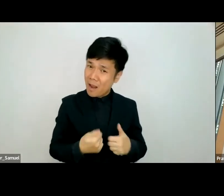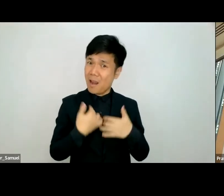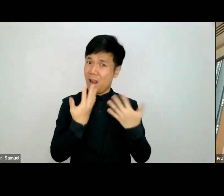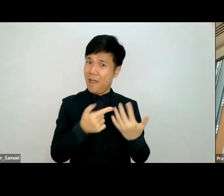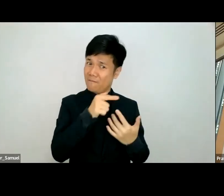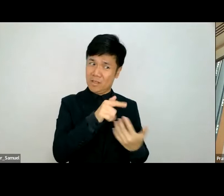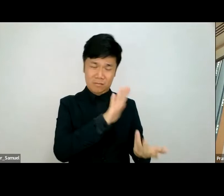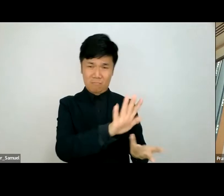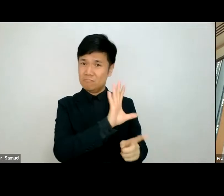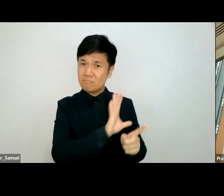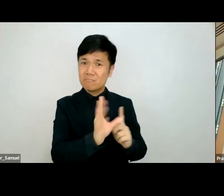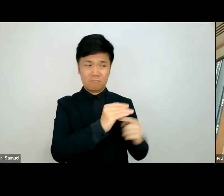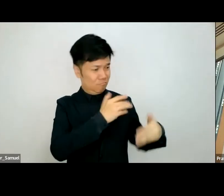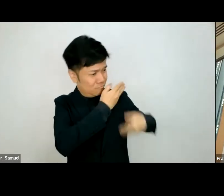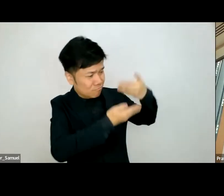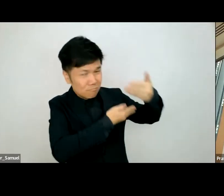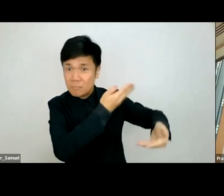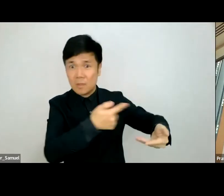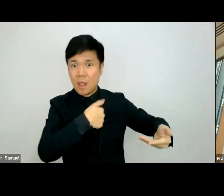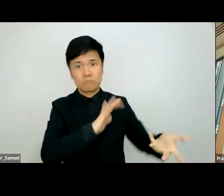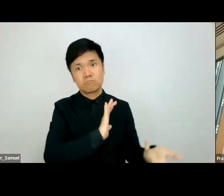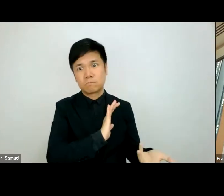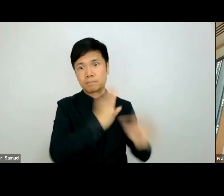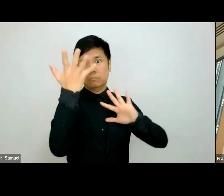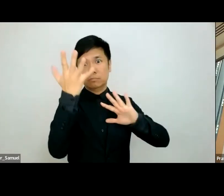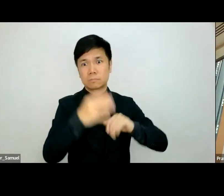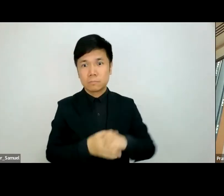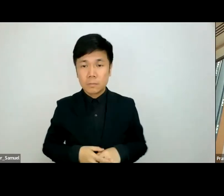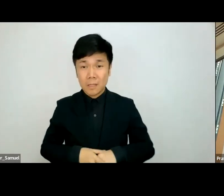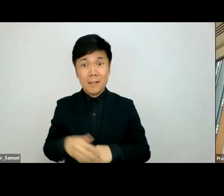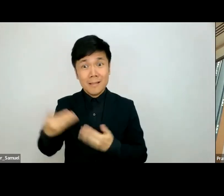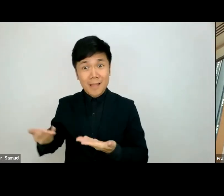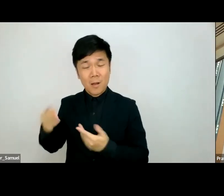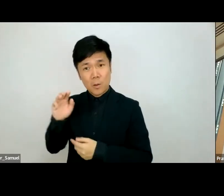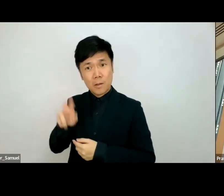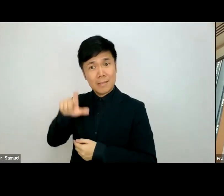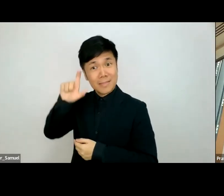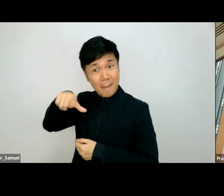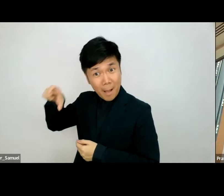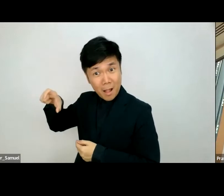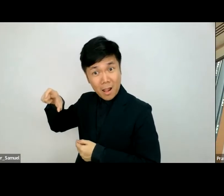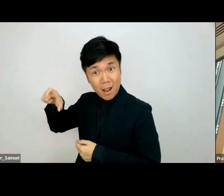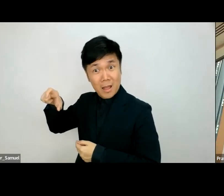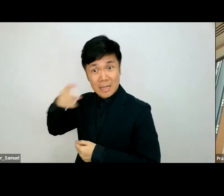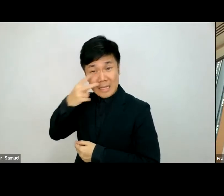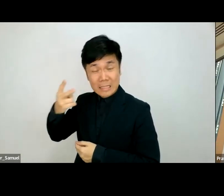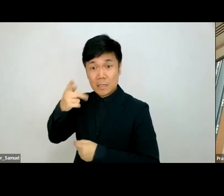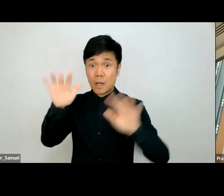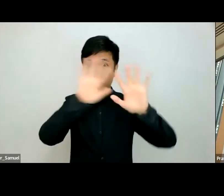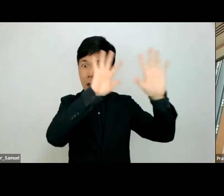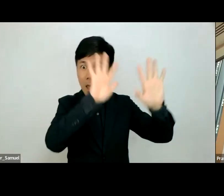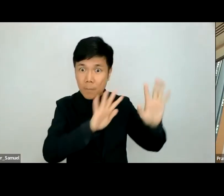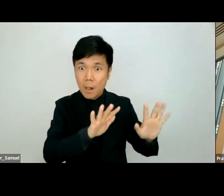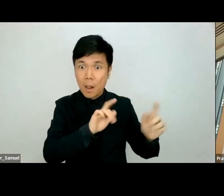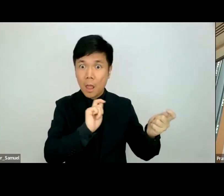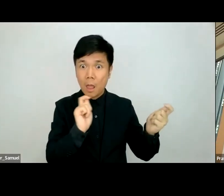pour cela que nous sommes en train de perdre nos coutumes. Quand nous voyons la situation du Népal, nous